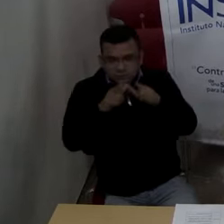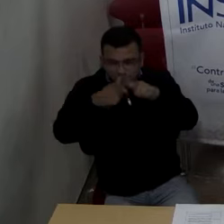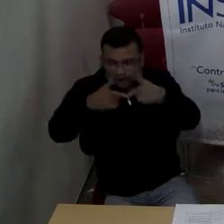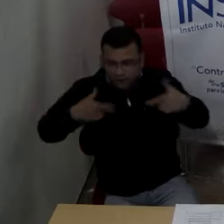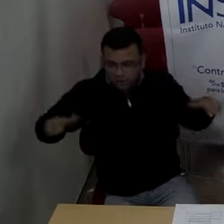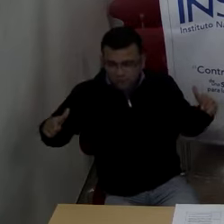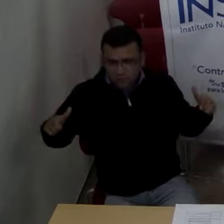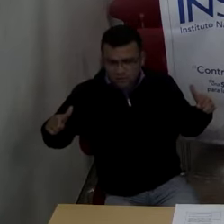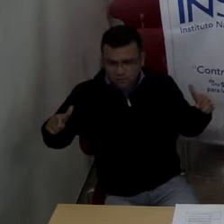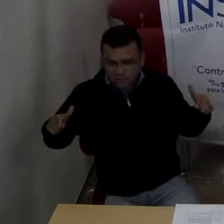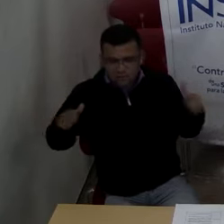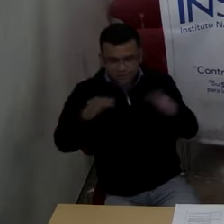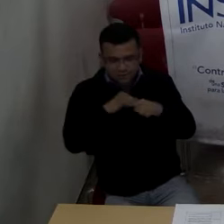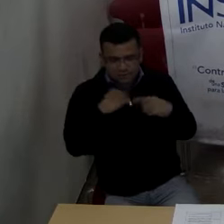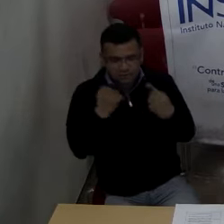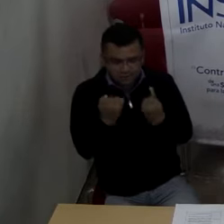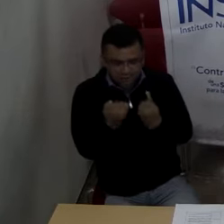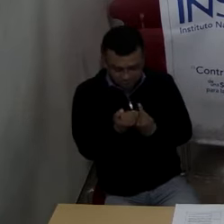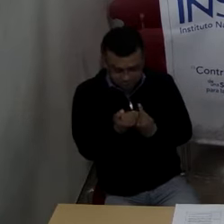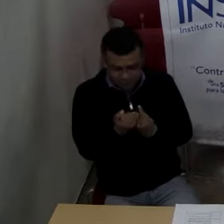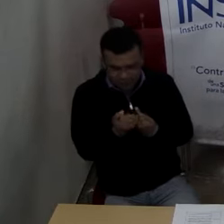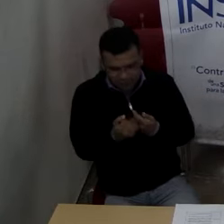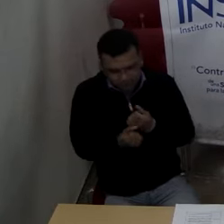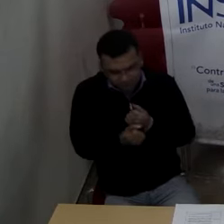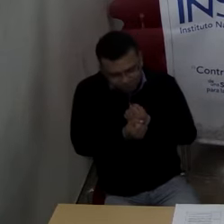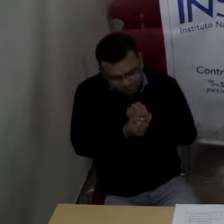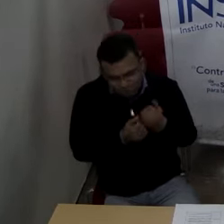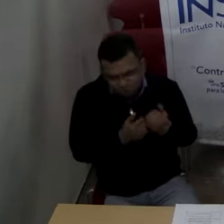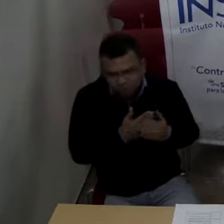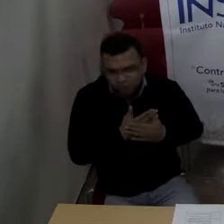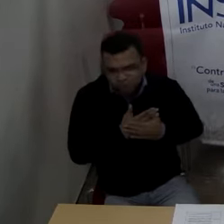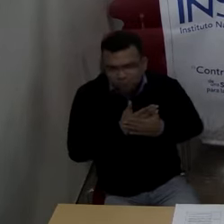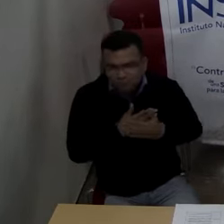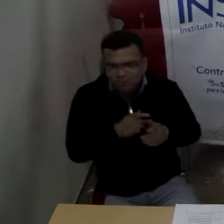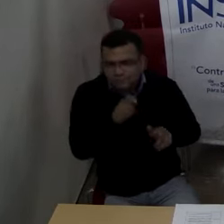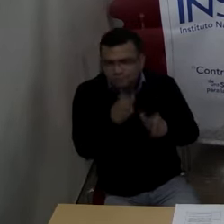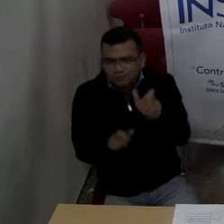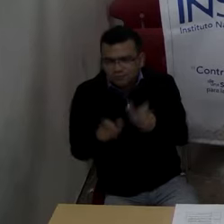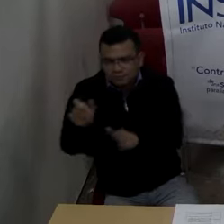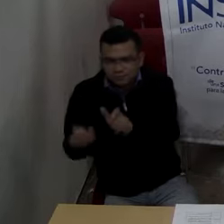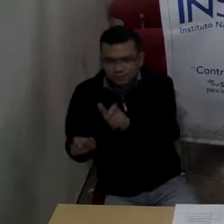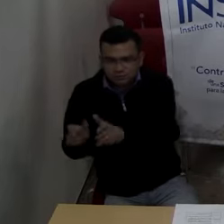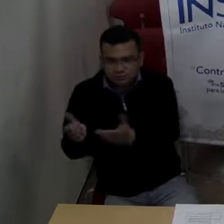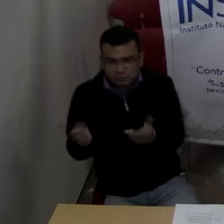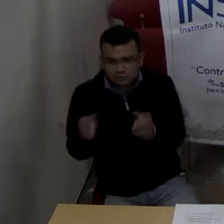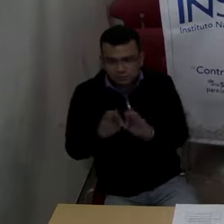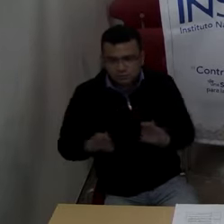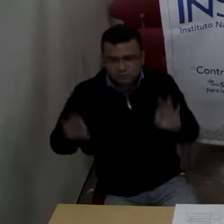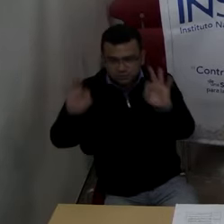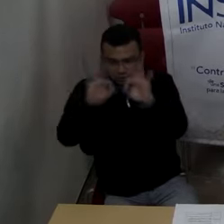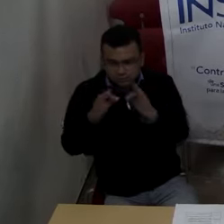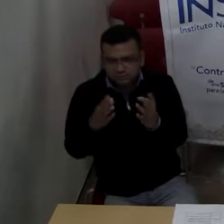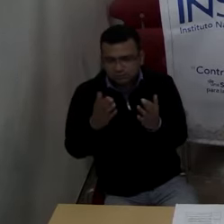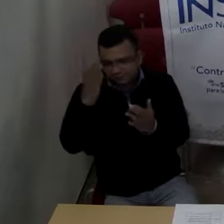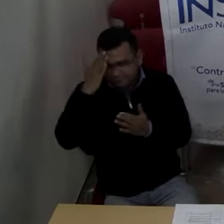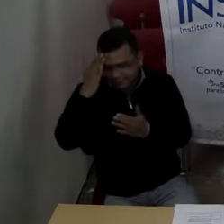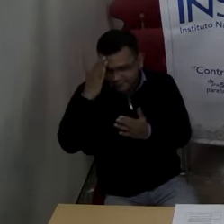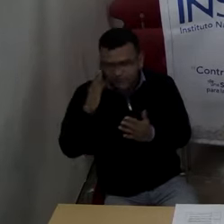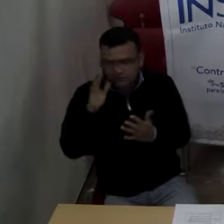personales. Es importante conocer y practicar, implementar la